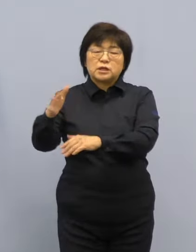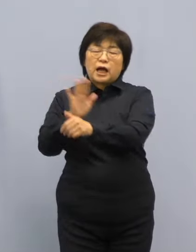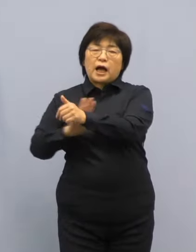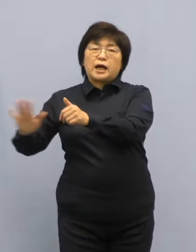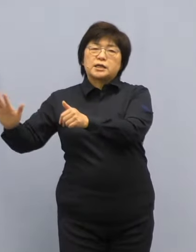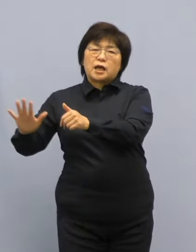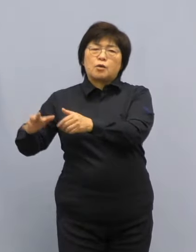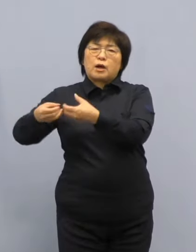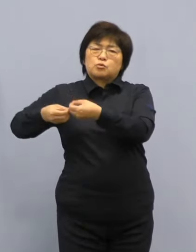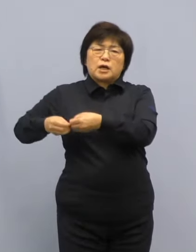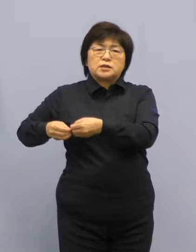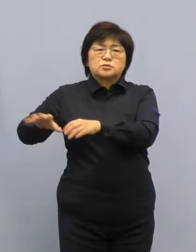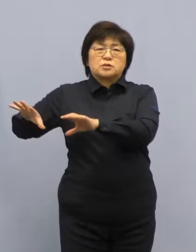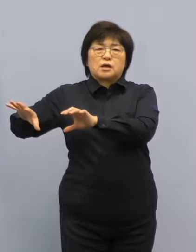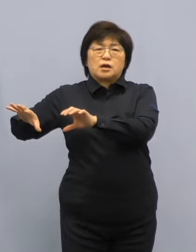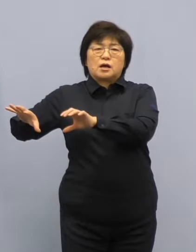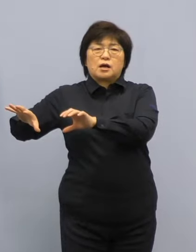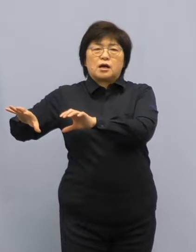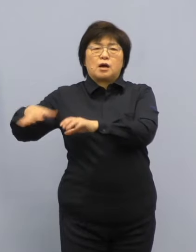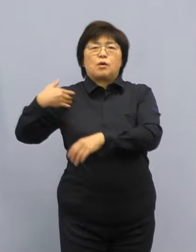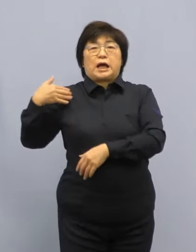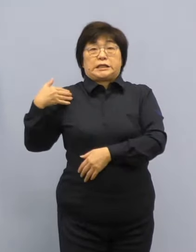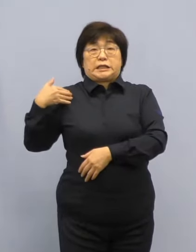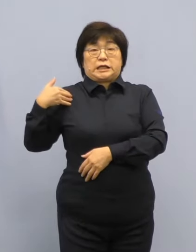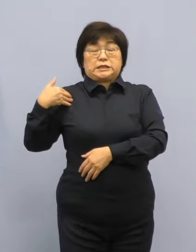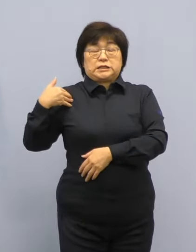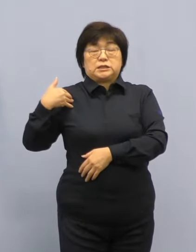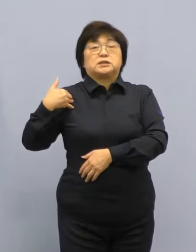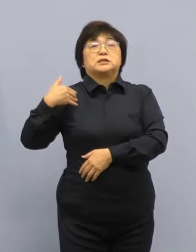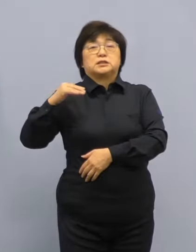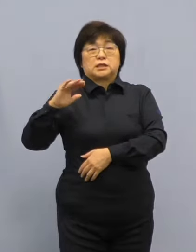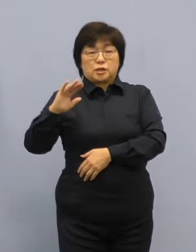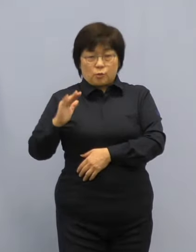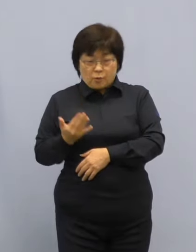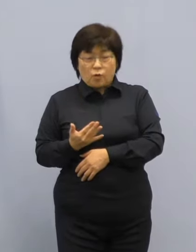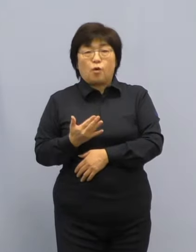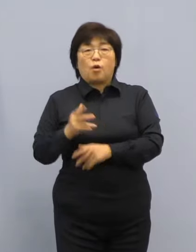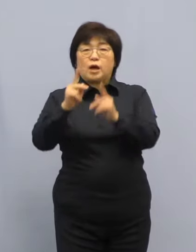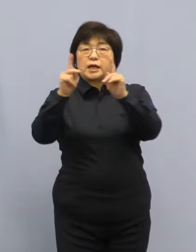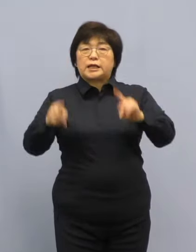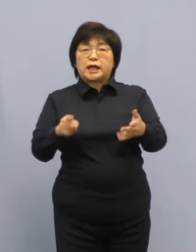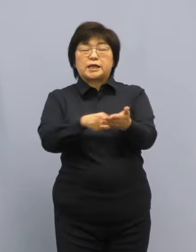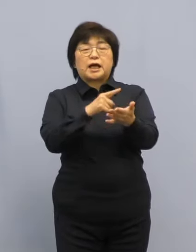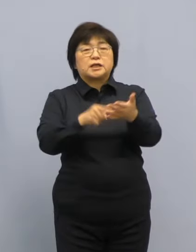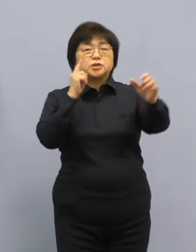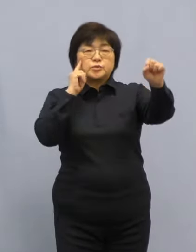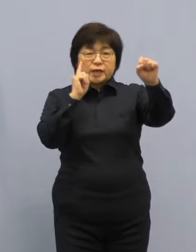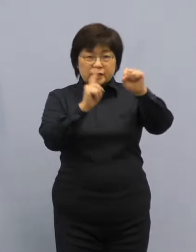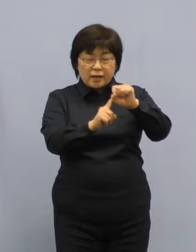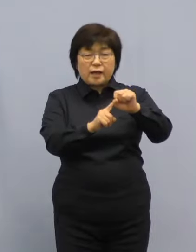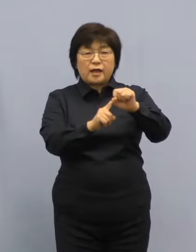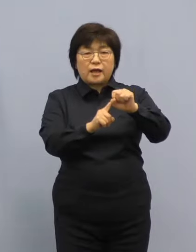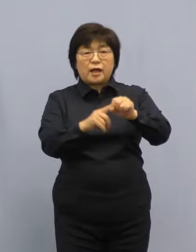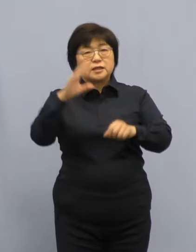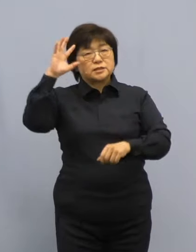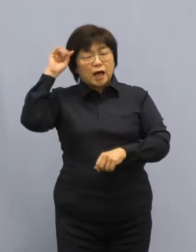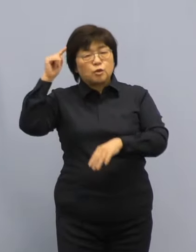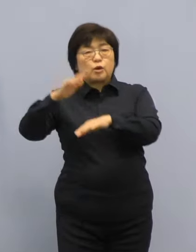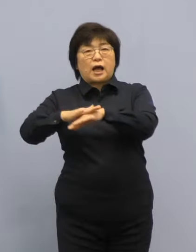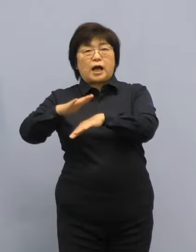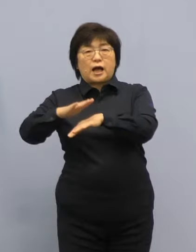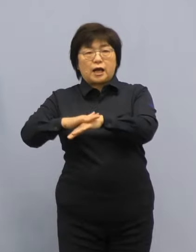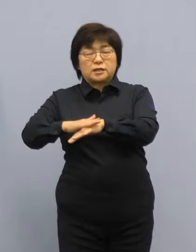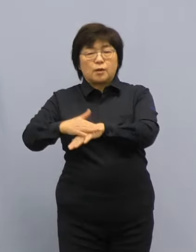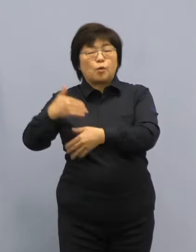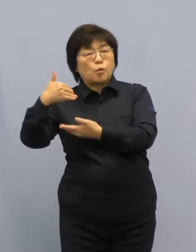して詳細まで把握しているつもりでわけではありませんけれども、課題解決に向けて、そういった佐賀県の視点もお伺い